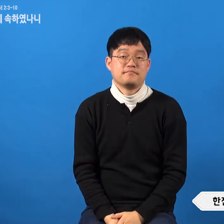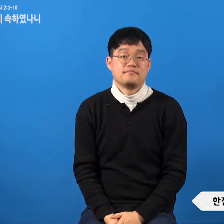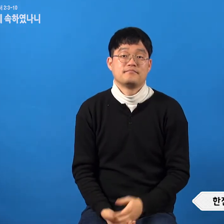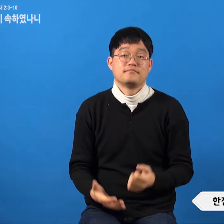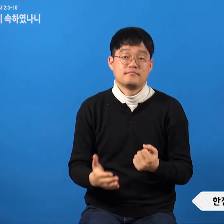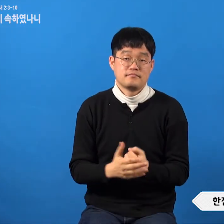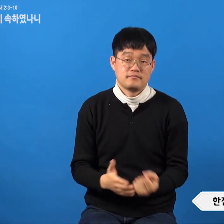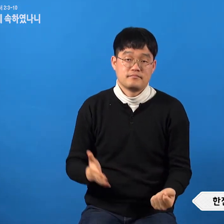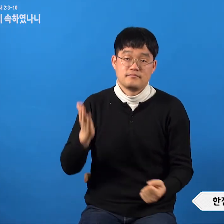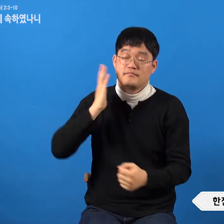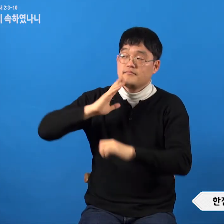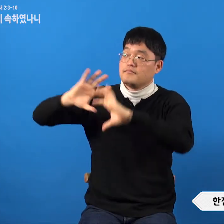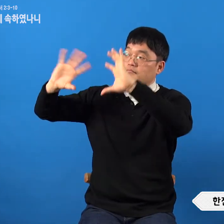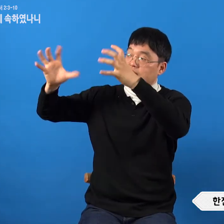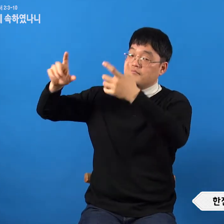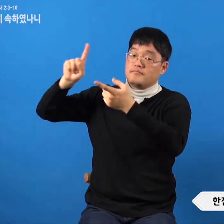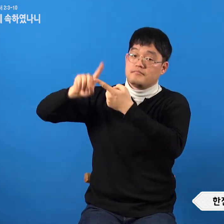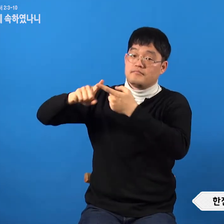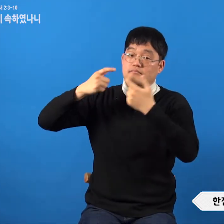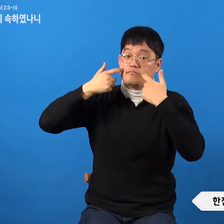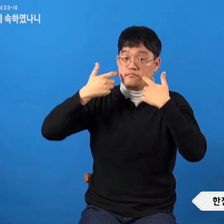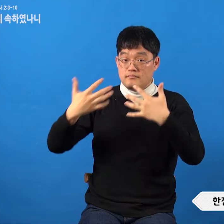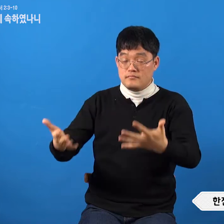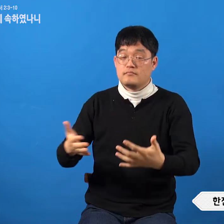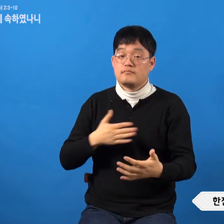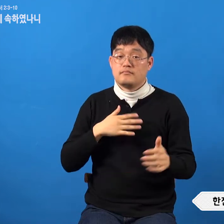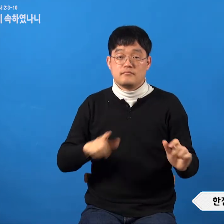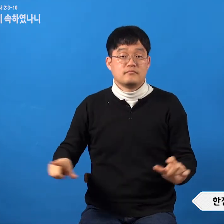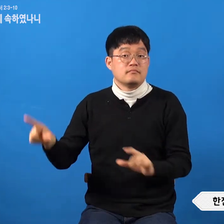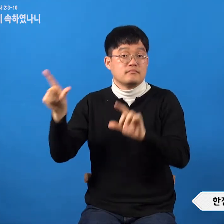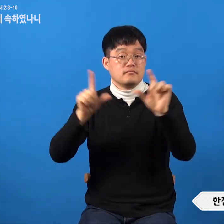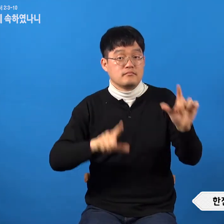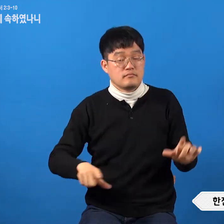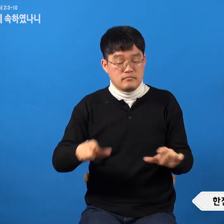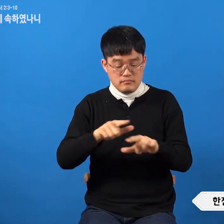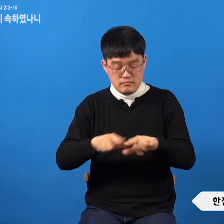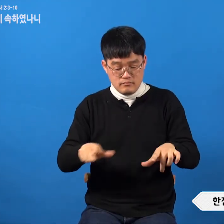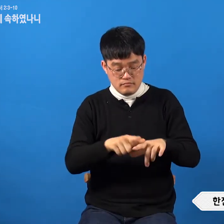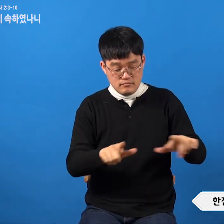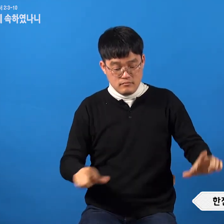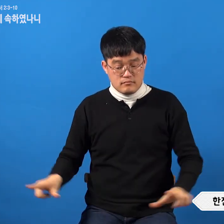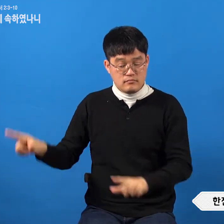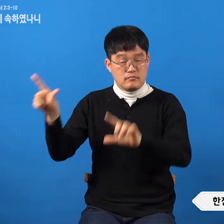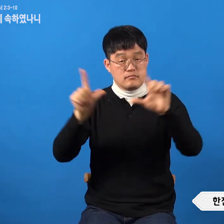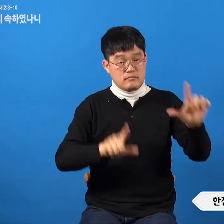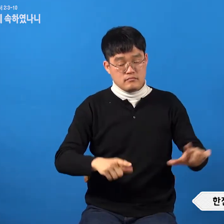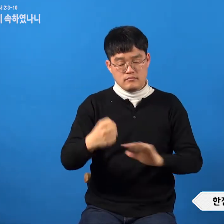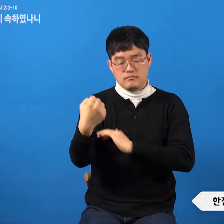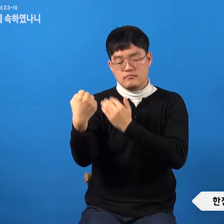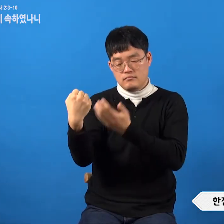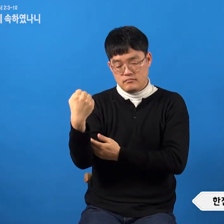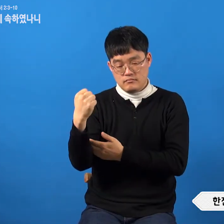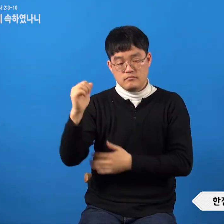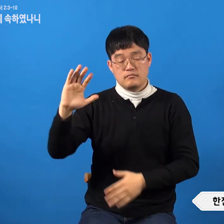그래서 그 천국에 대한 이 확신이 내 삶에, 평소에 내 삶의 능력이 되어야